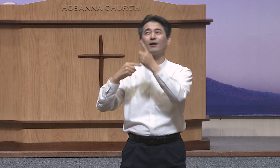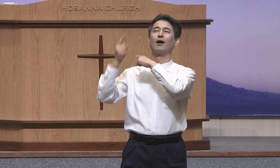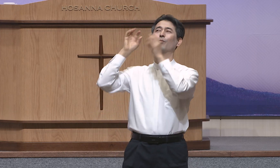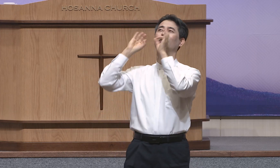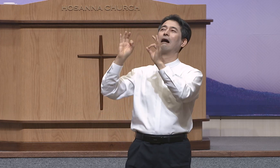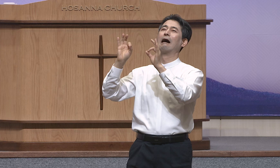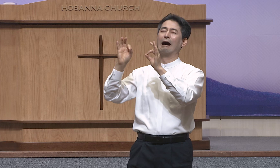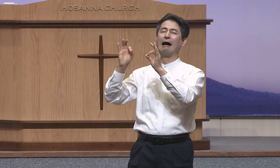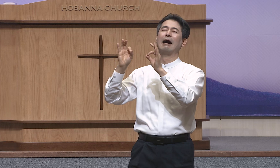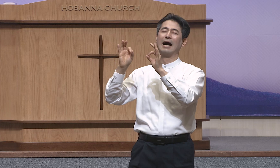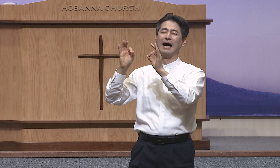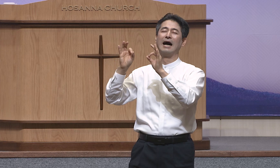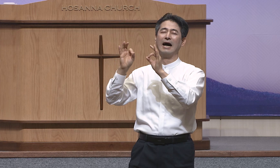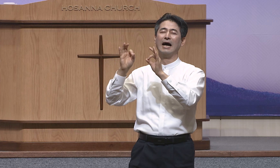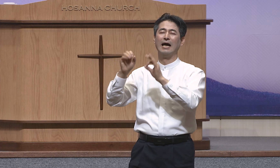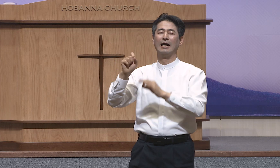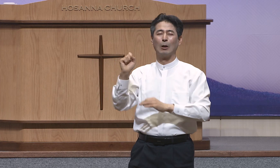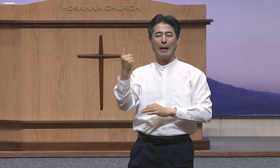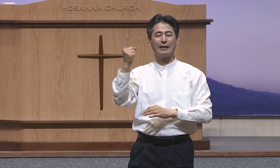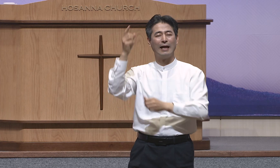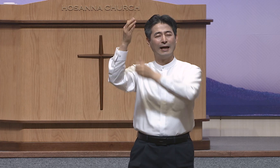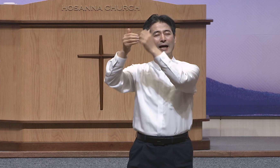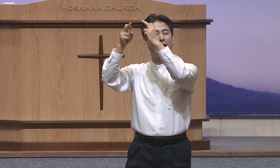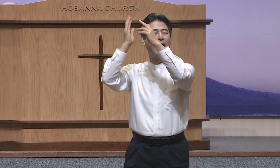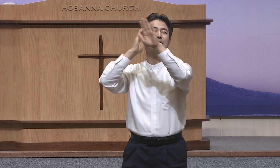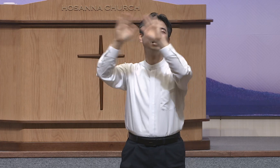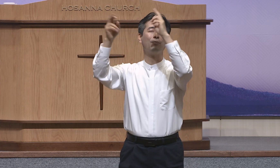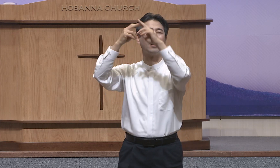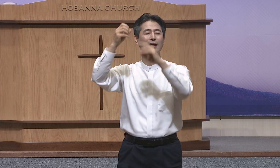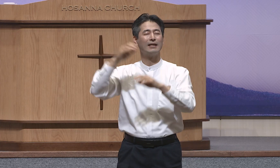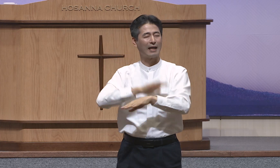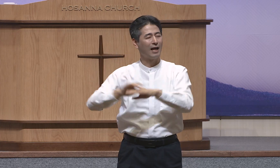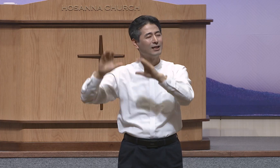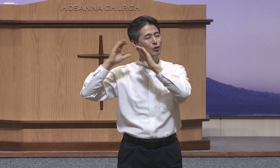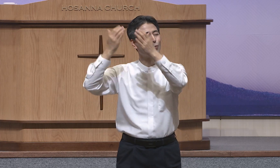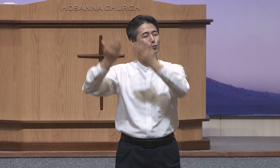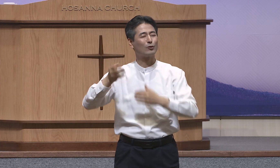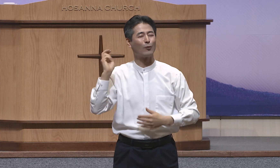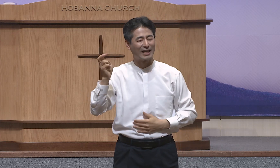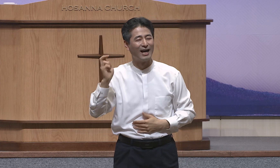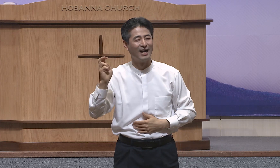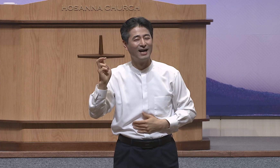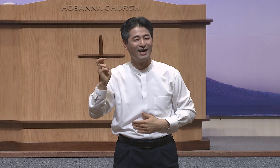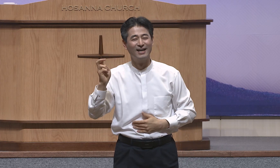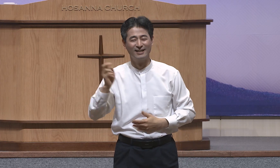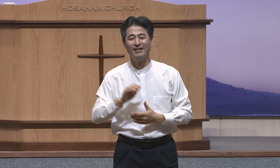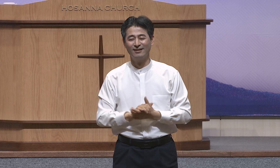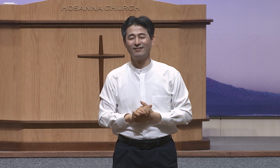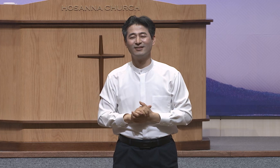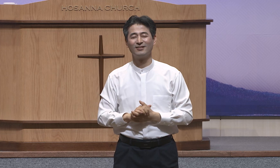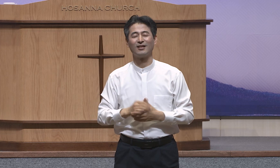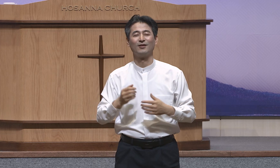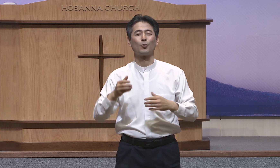것을 제가 나중에 커서야 알게 되었습니다. 하늘의 별을 바라보면서